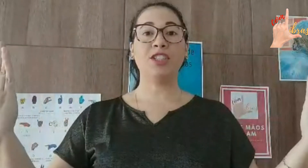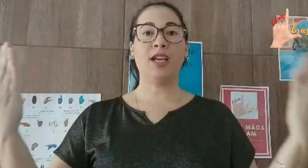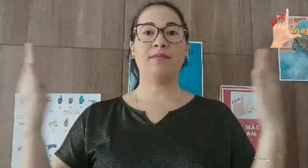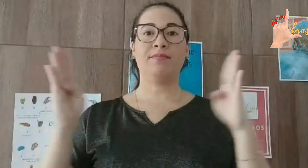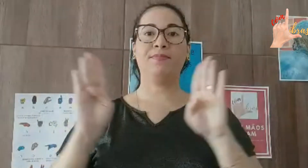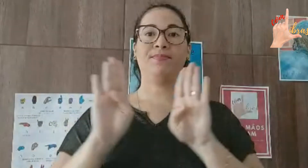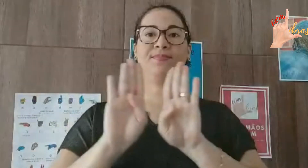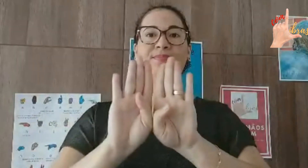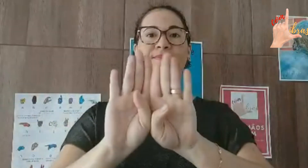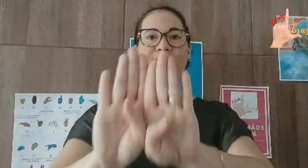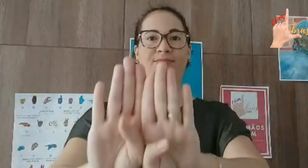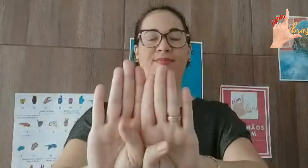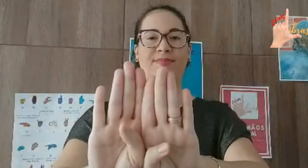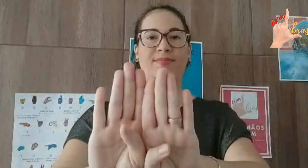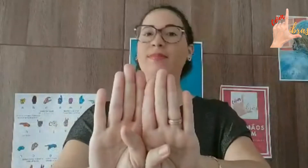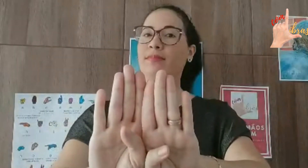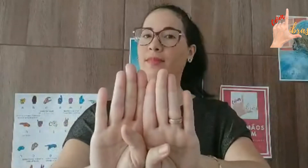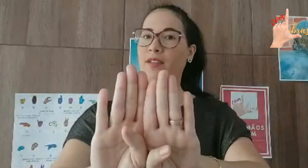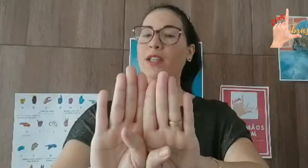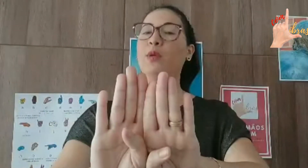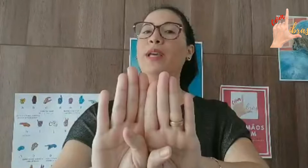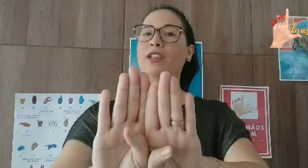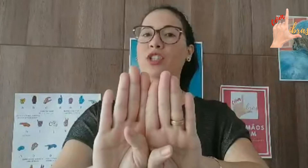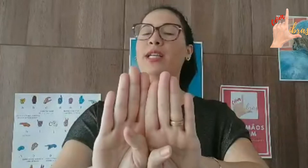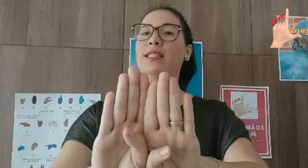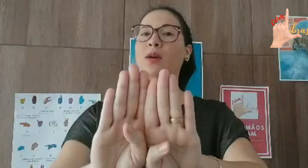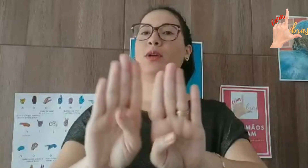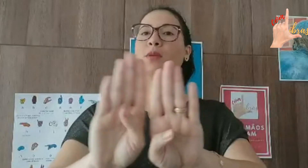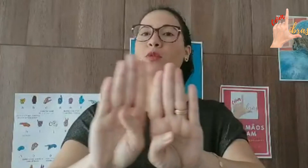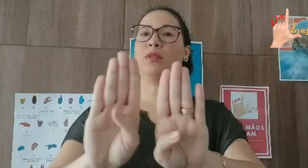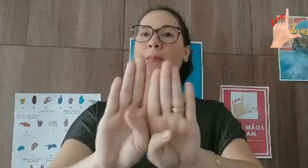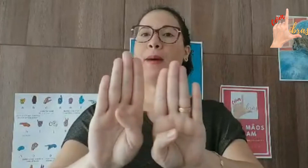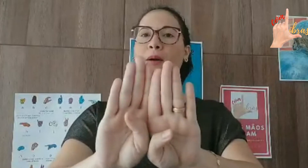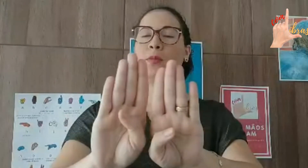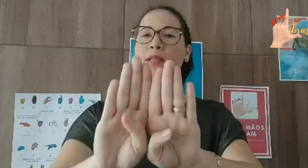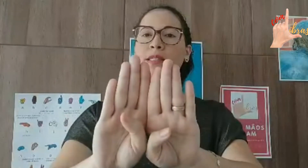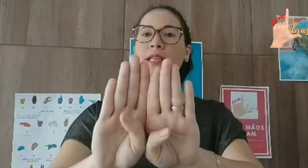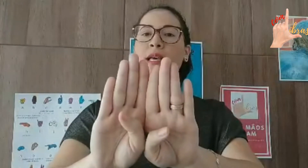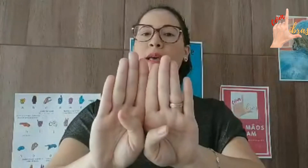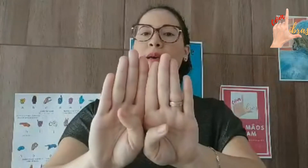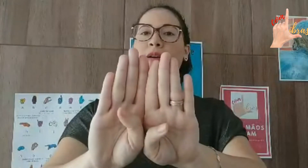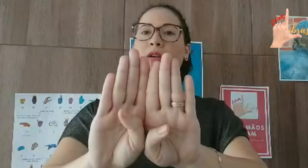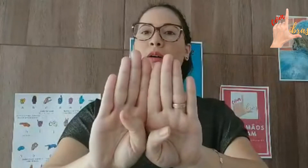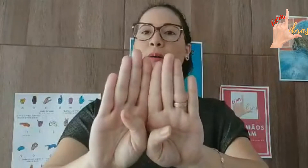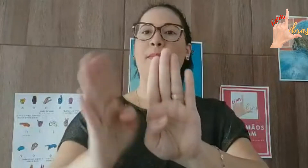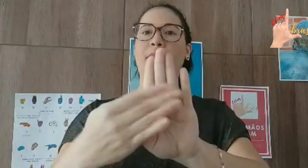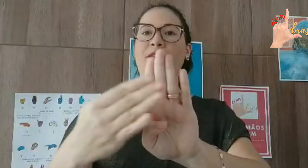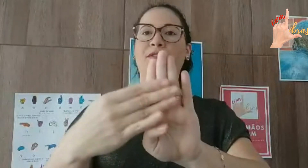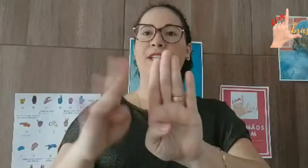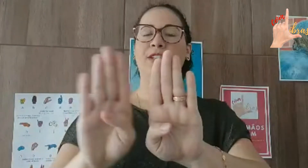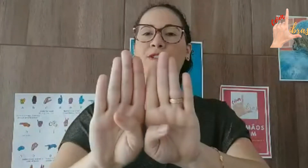fechar. Tá vendo que a direção é o que muda? Palmas, ó, para